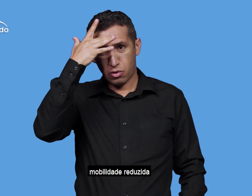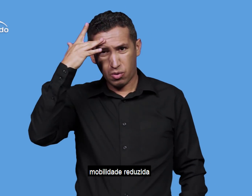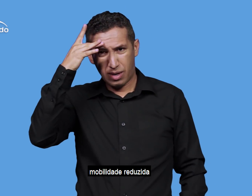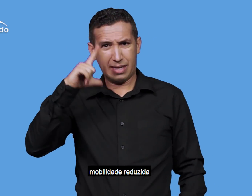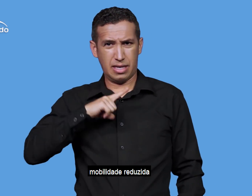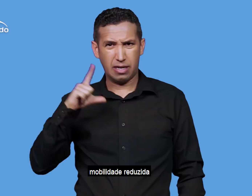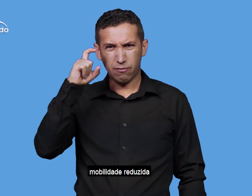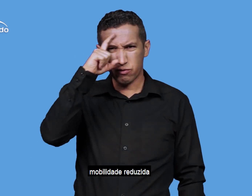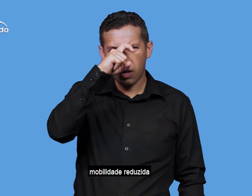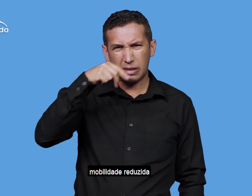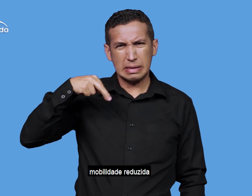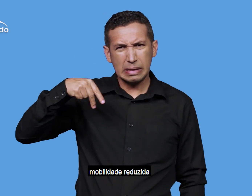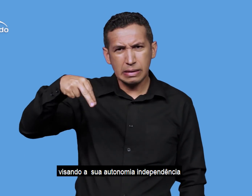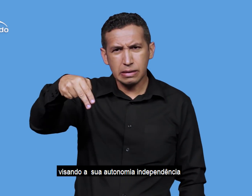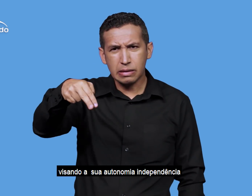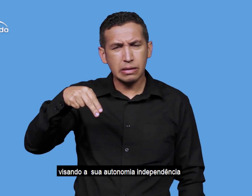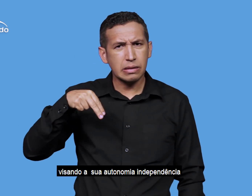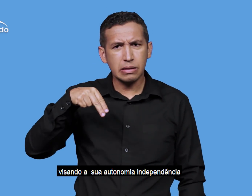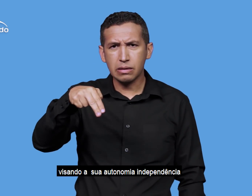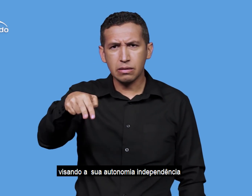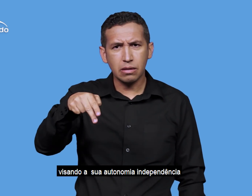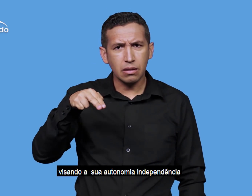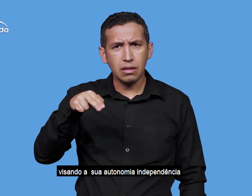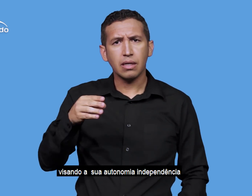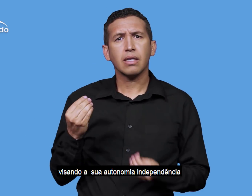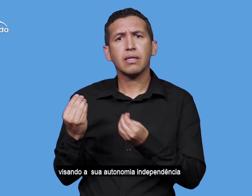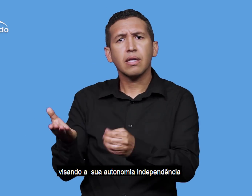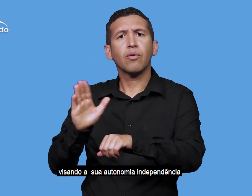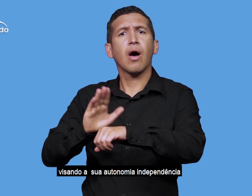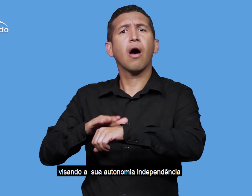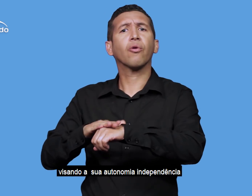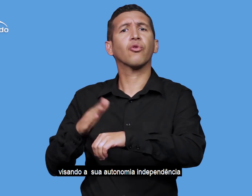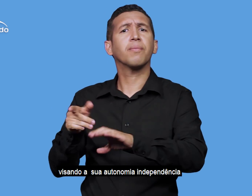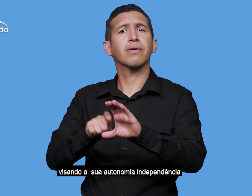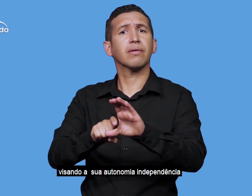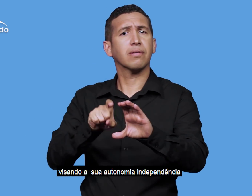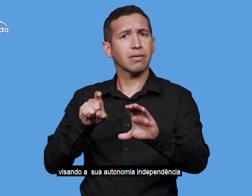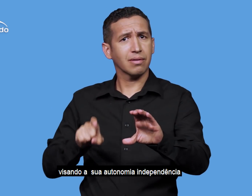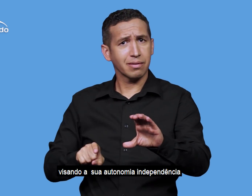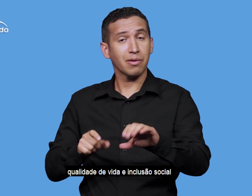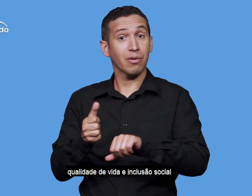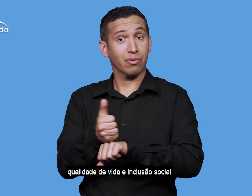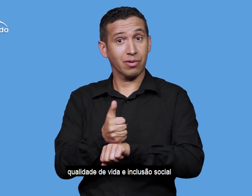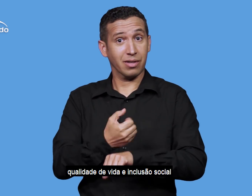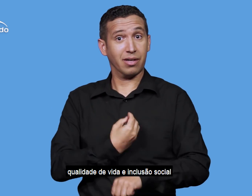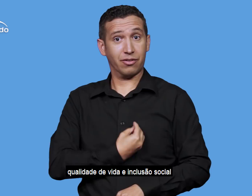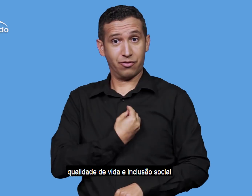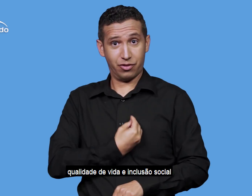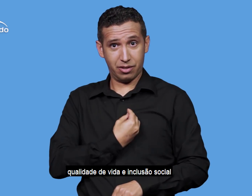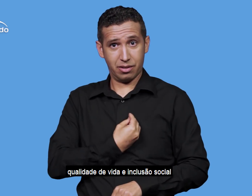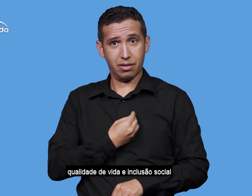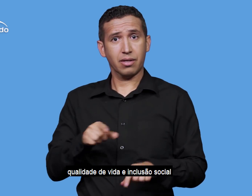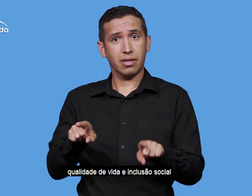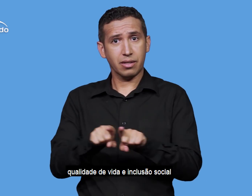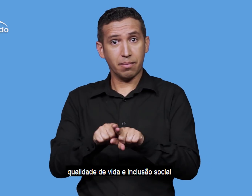reduzida visando ao sua autonomia independência qualidade de vida e inclusão